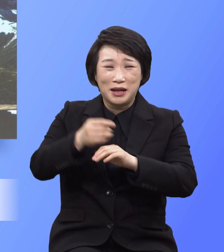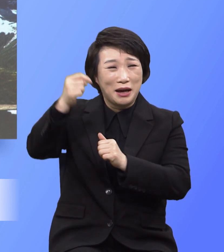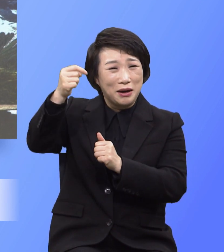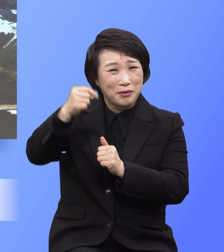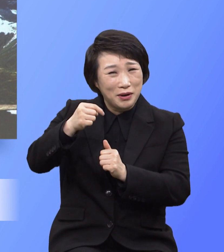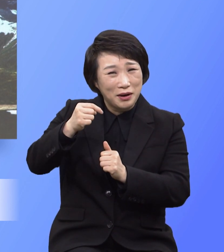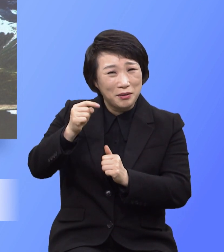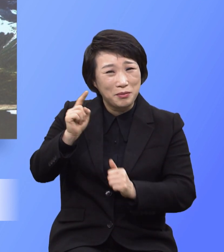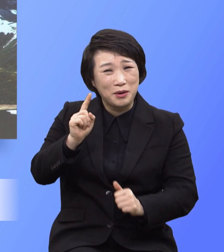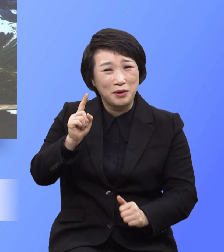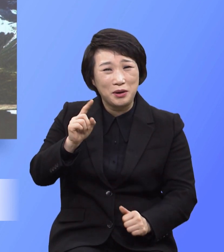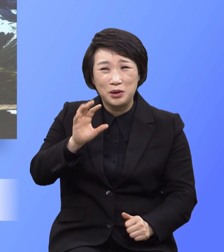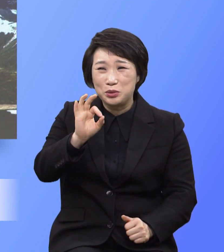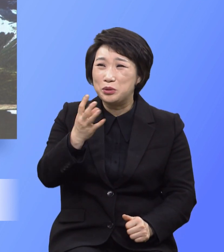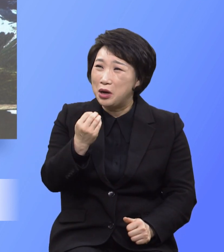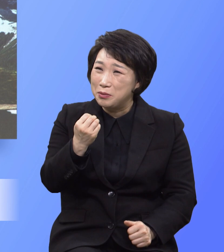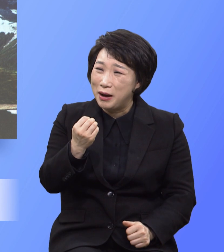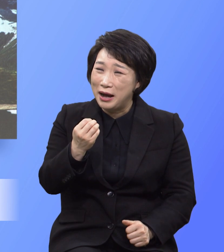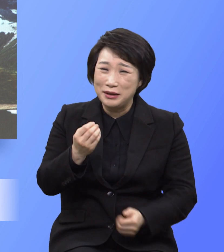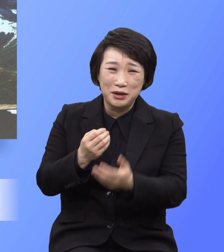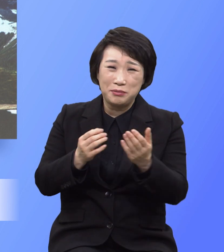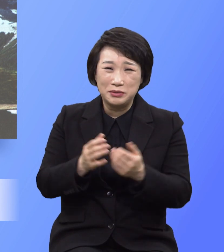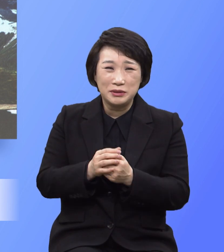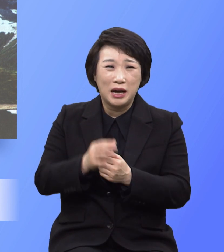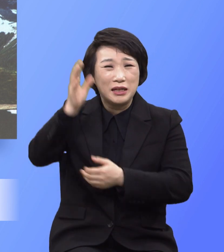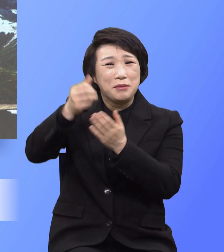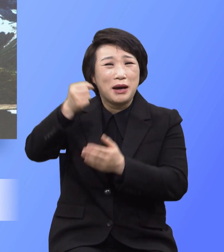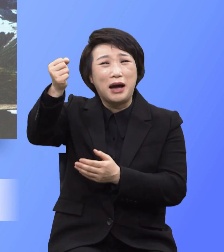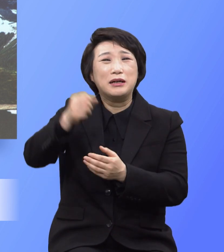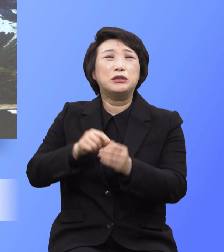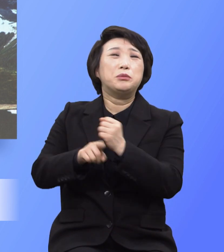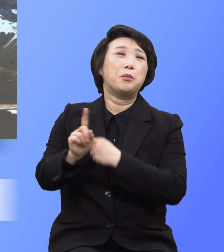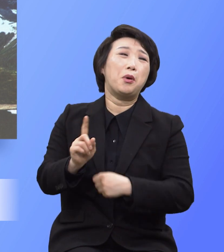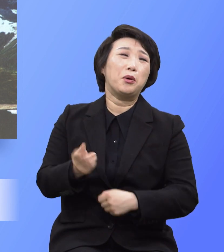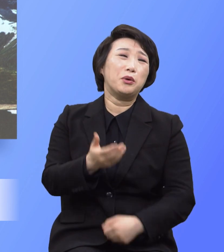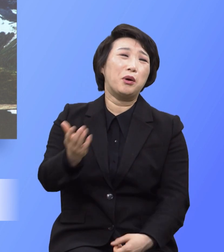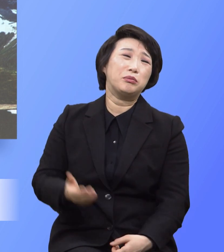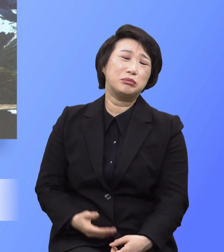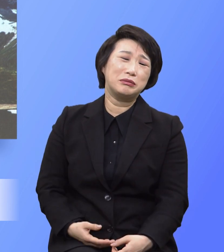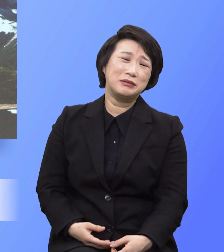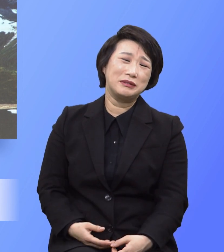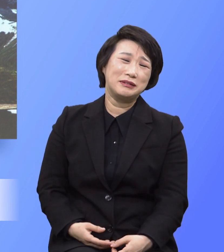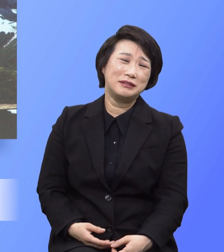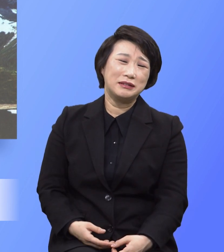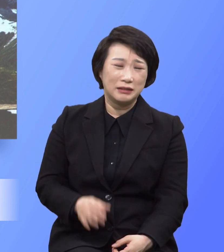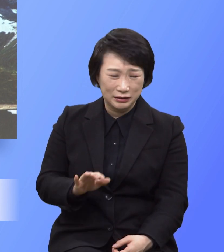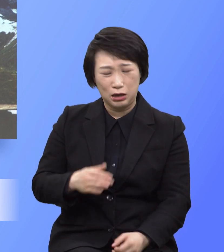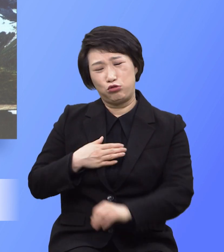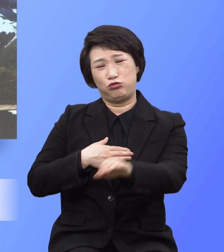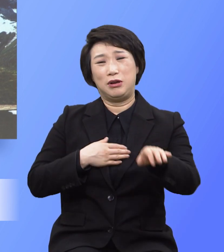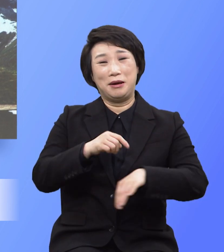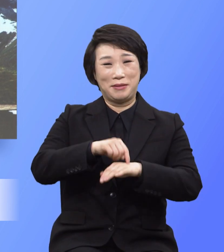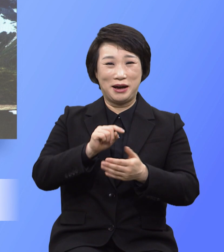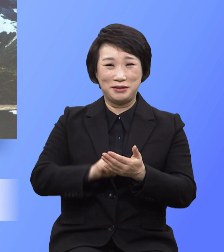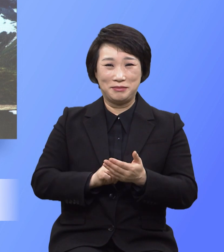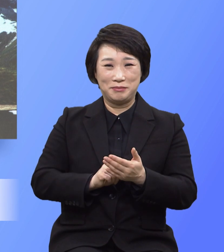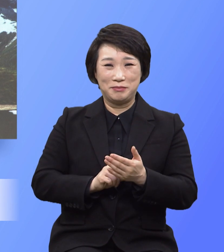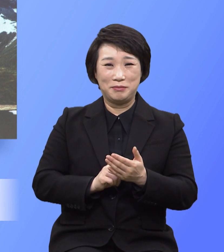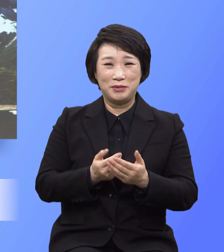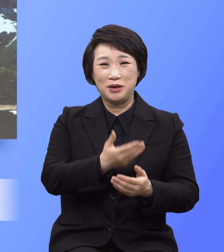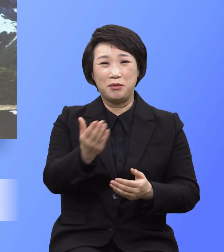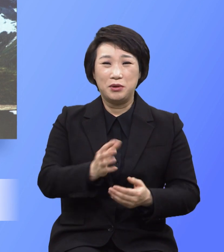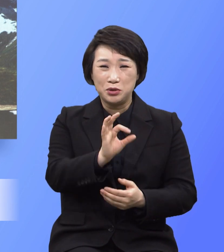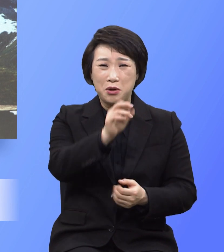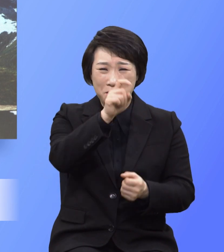요구, 돈 몇 푼 무슨 의미가 있겠느냐 이 말이요. 그러나 우리의 마음이